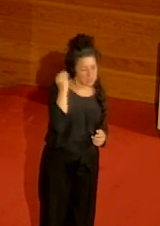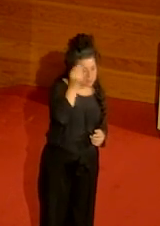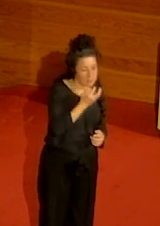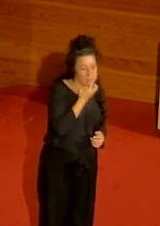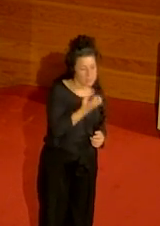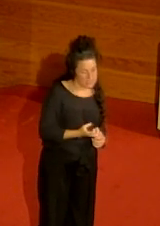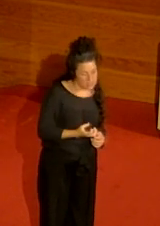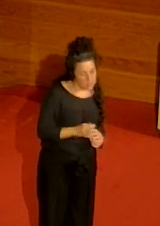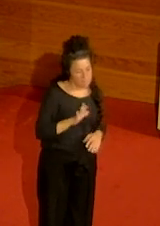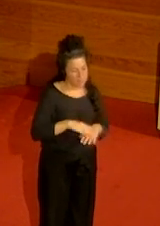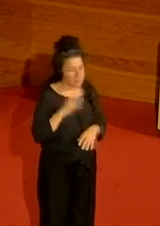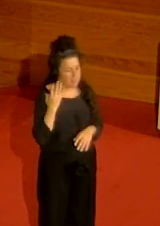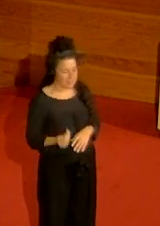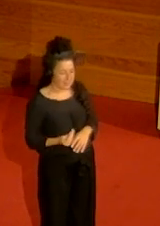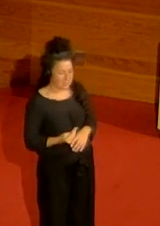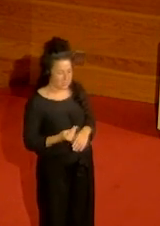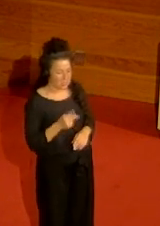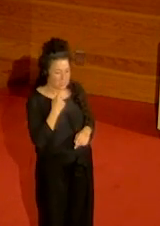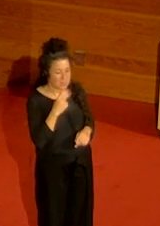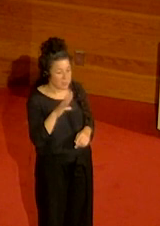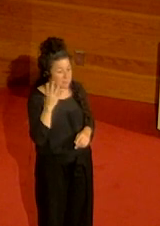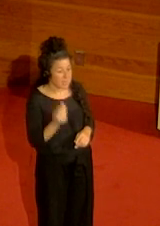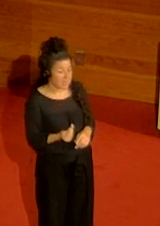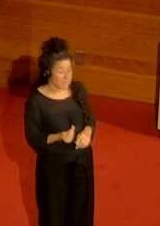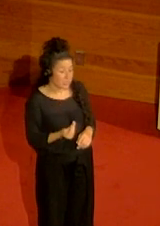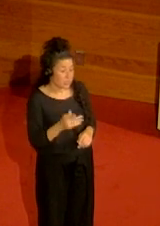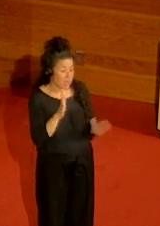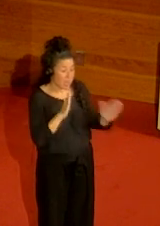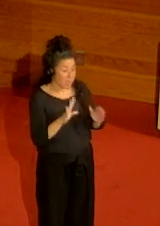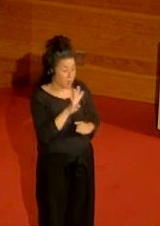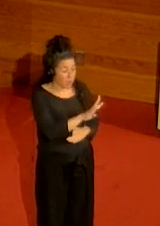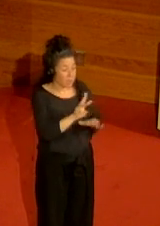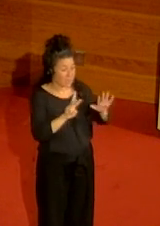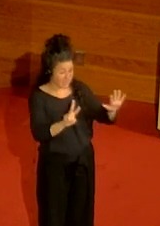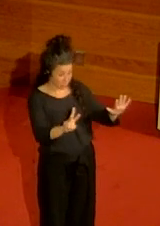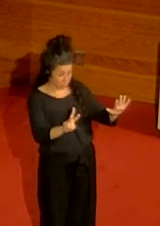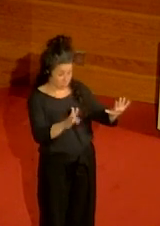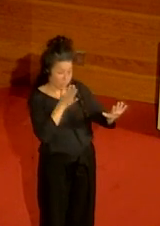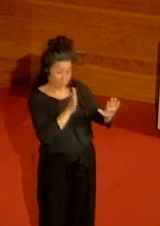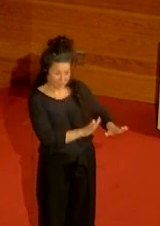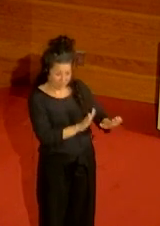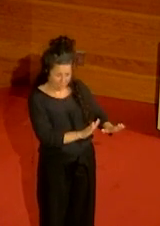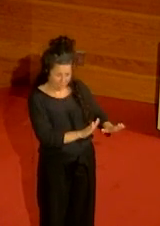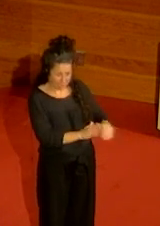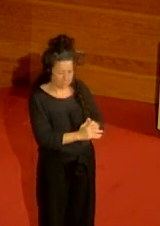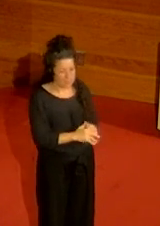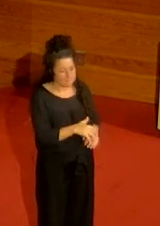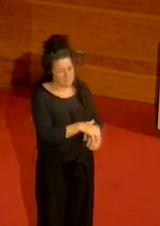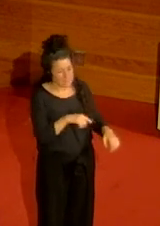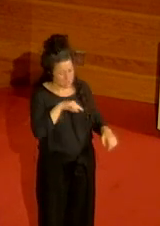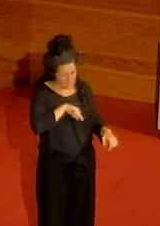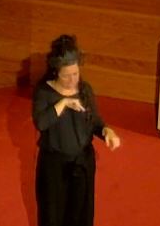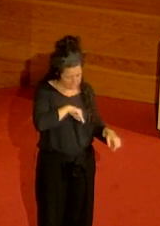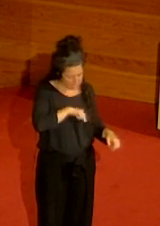del 48 o sea son palestinos que en el 48 se quedaron en Israel y Bueno pero son palestinos y mayoritariamente se sienten palestinos más que